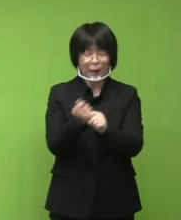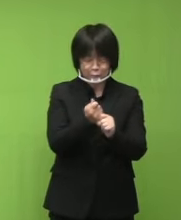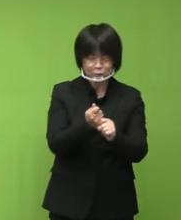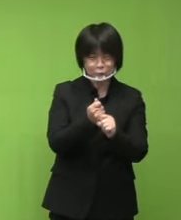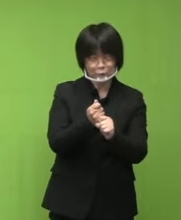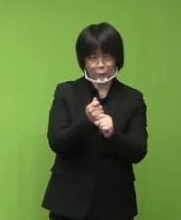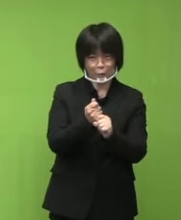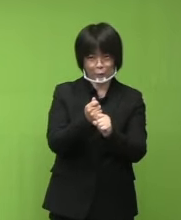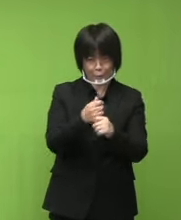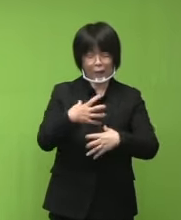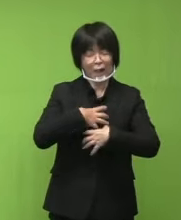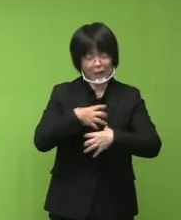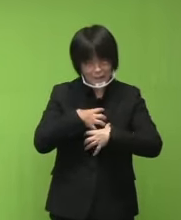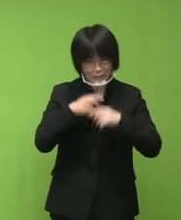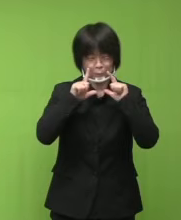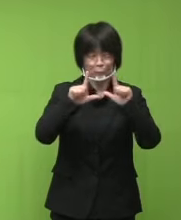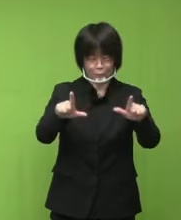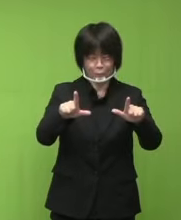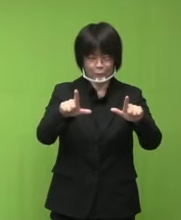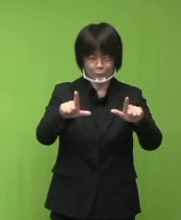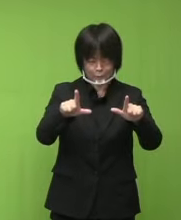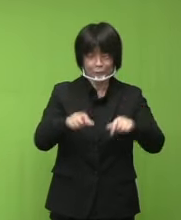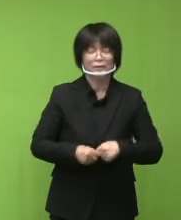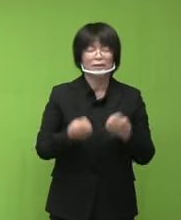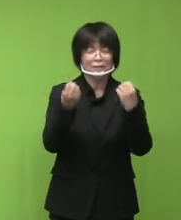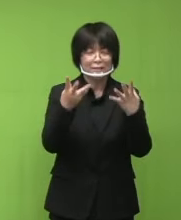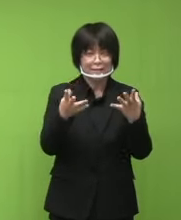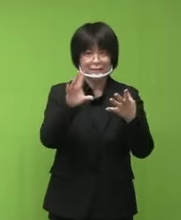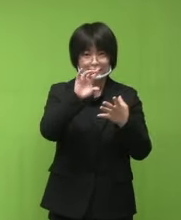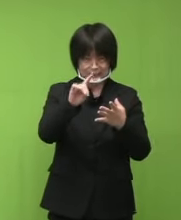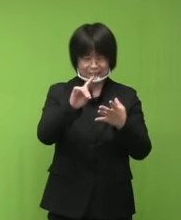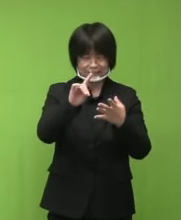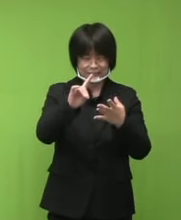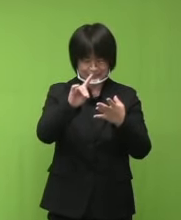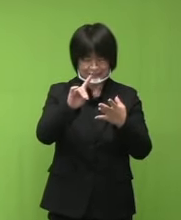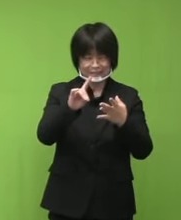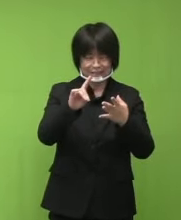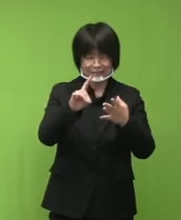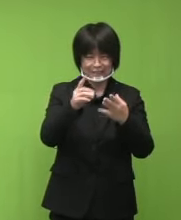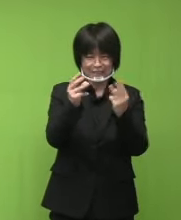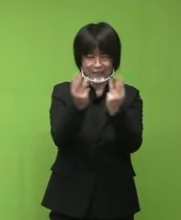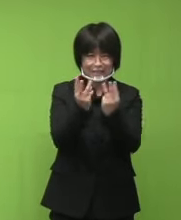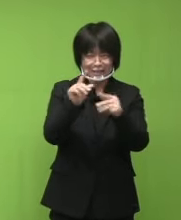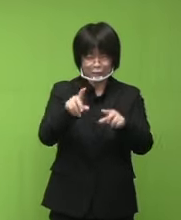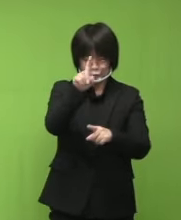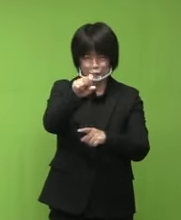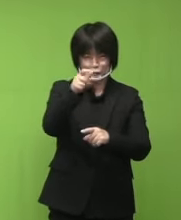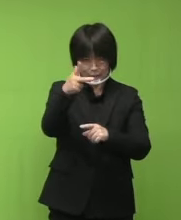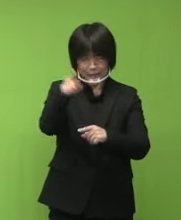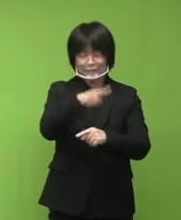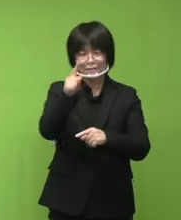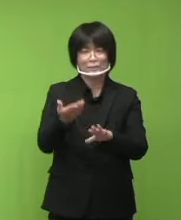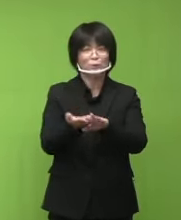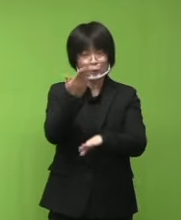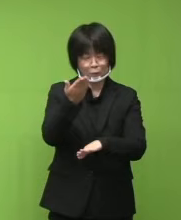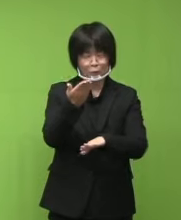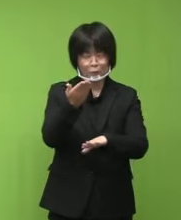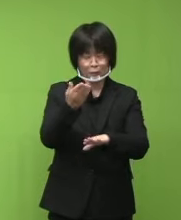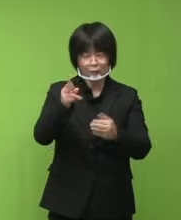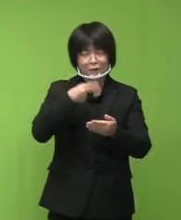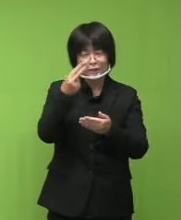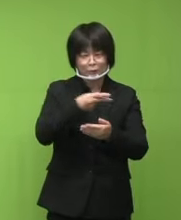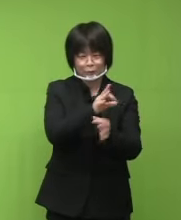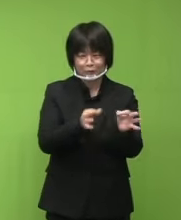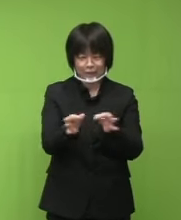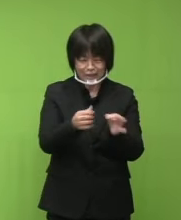日の新規感染者が2日続けて17人以上となるか、飲食店やカラオケの利